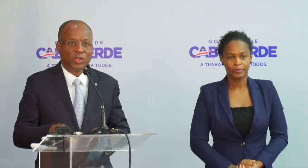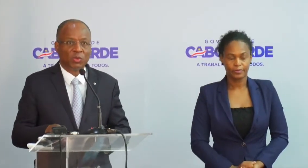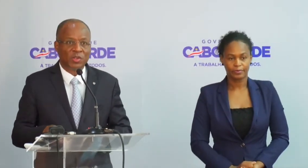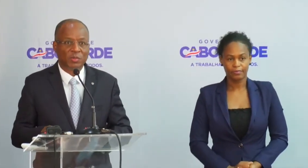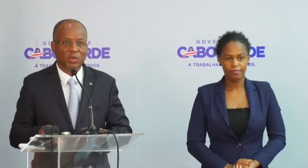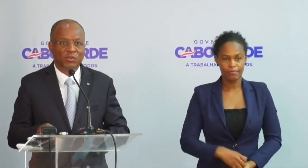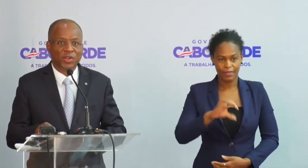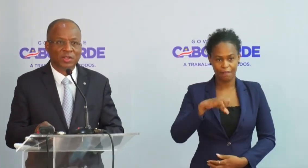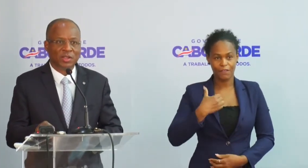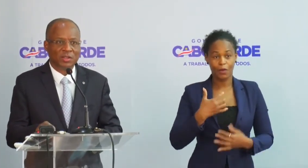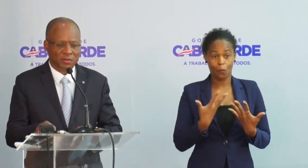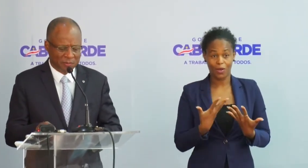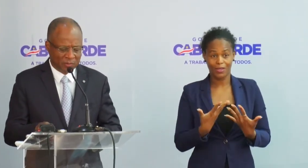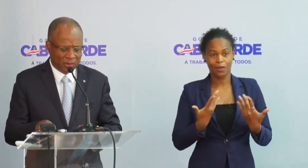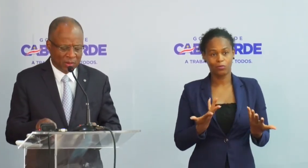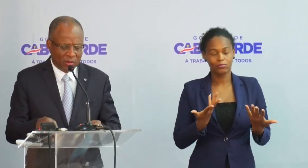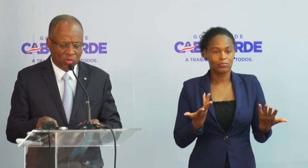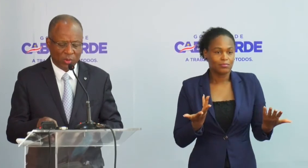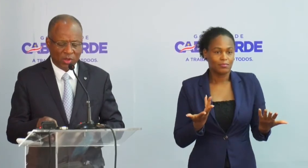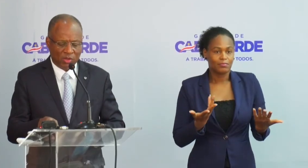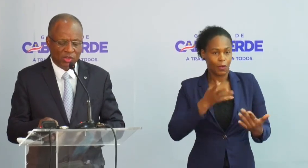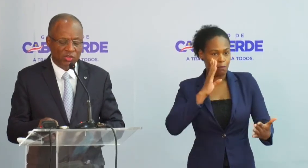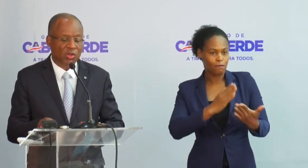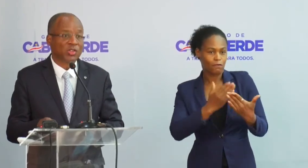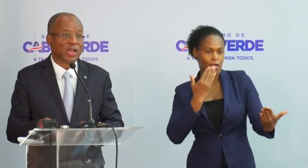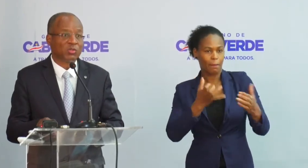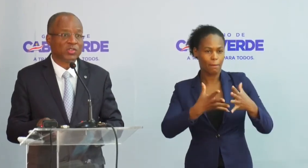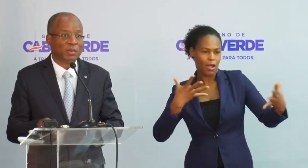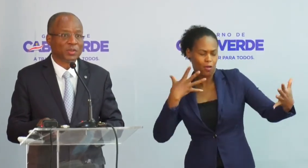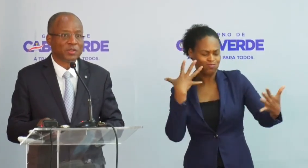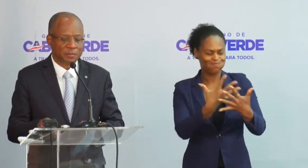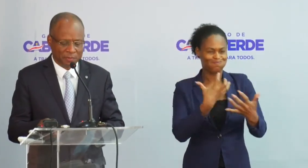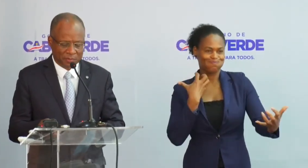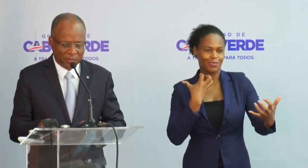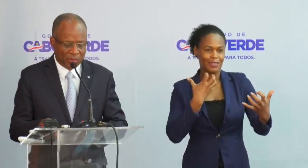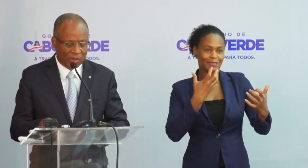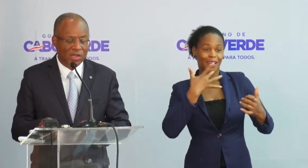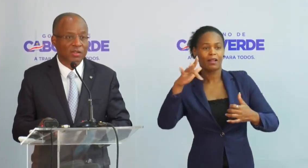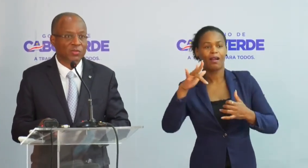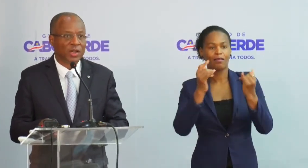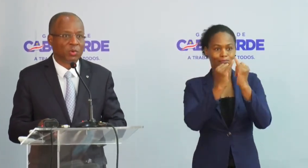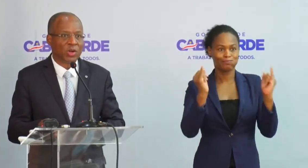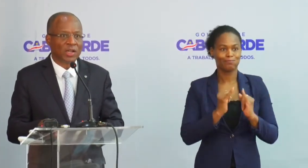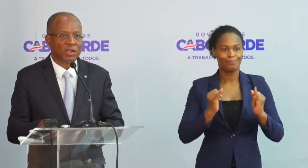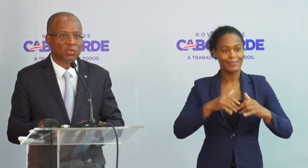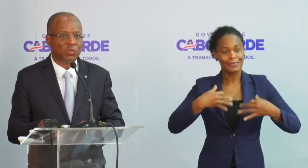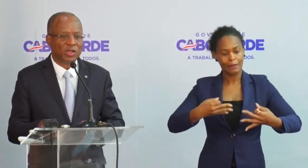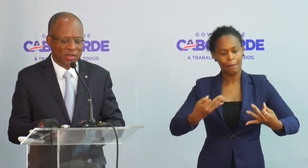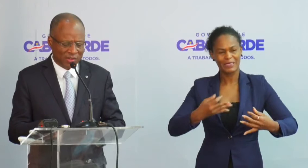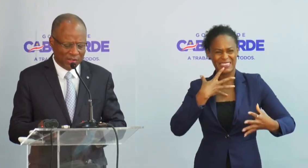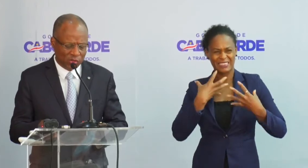Cabo Verde, como é sabido, enfrenta os maiores choques externos de sempre. Seca severa prolongada